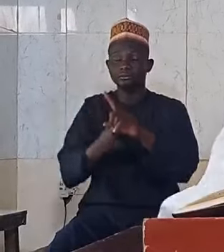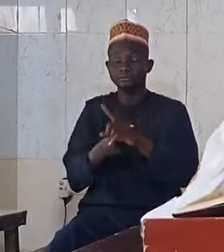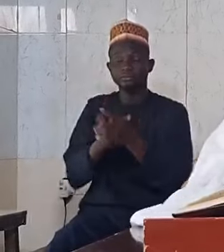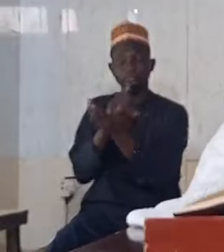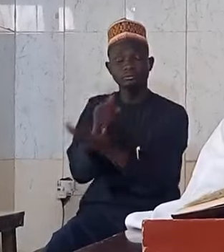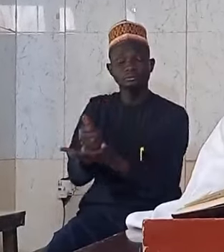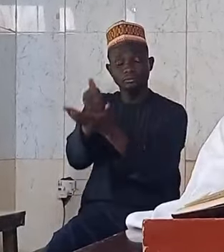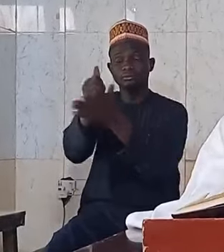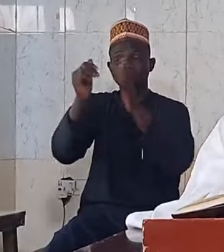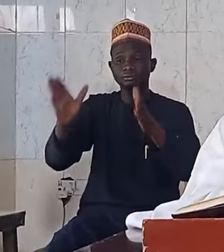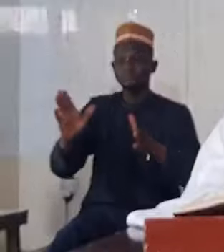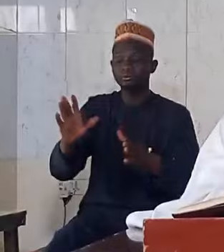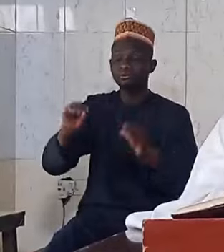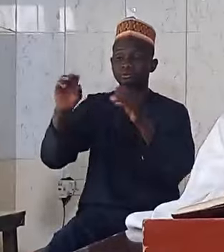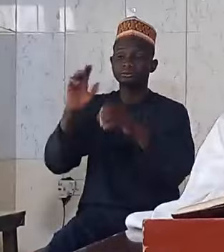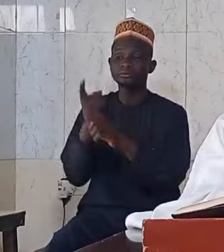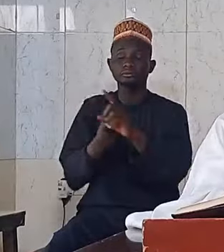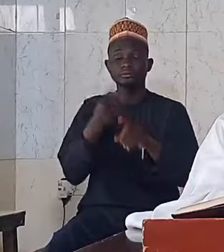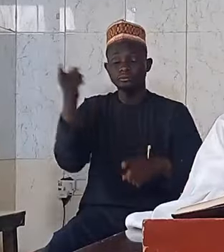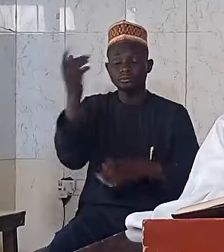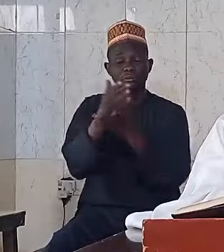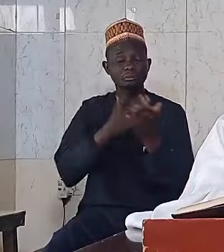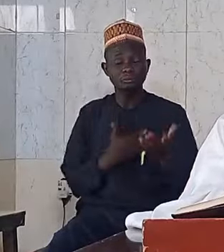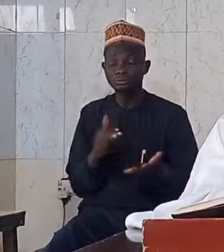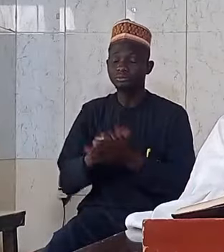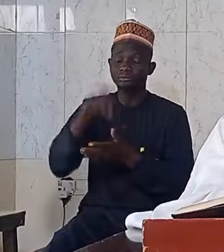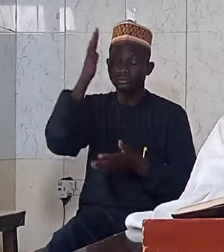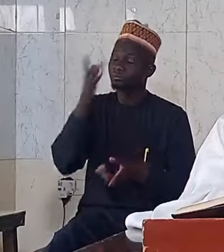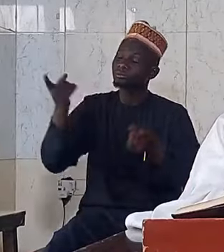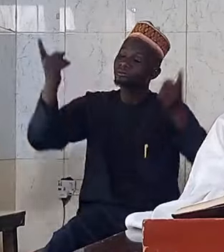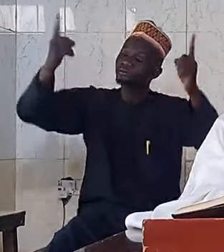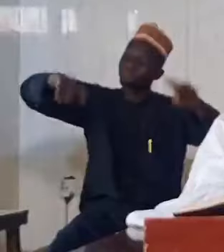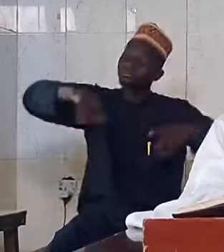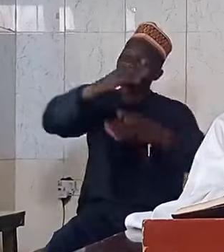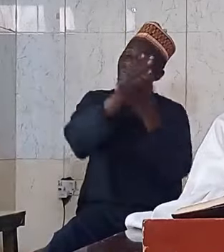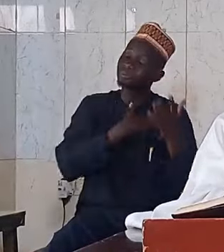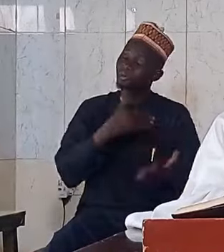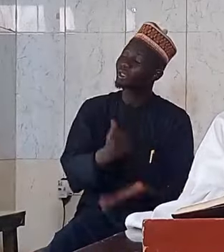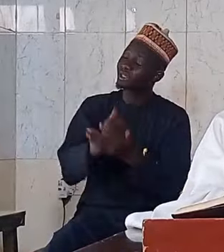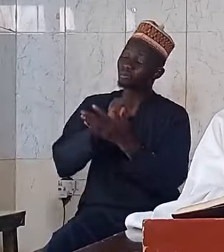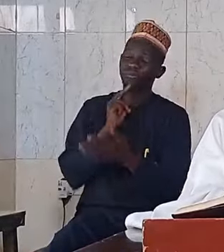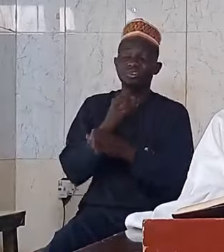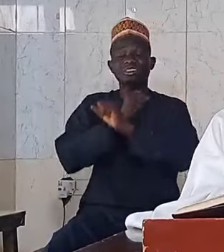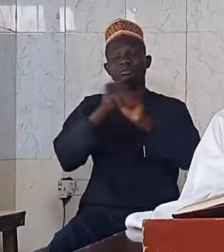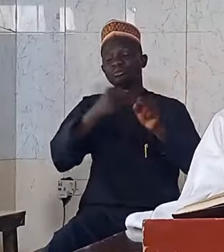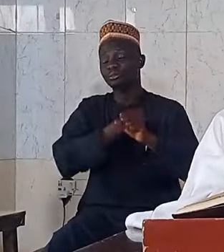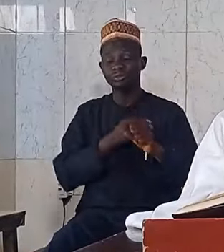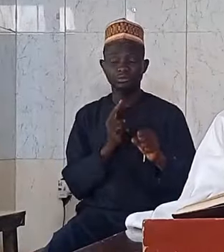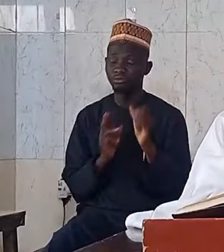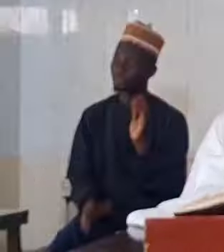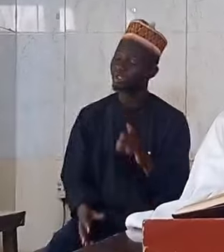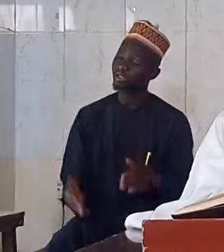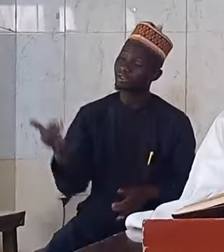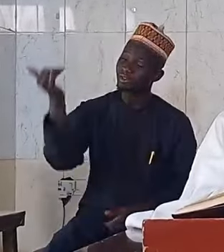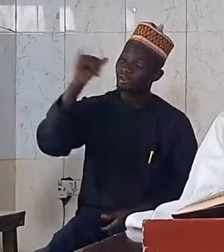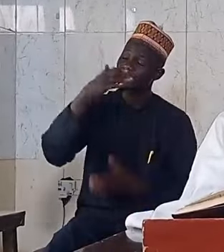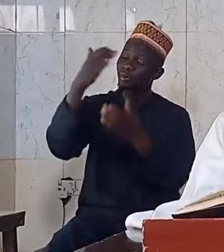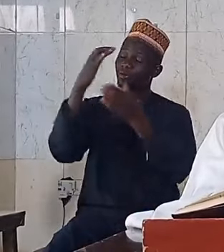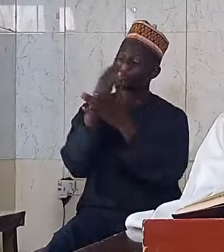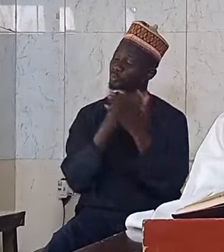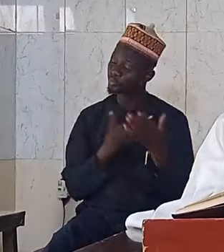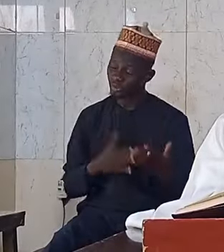nasira ka sanya mana daga wurinka muke son ka bamu nasiran mai taimako kaga nan suna son mai